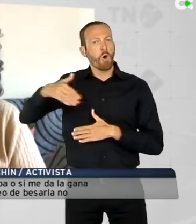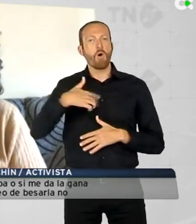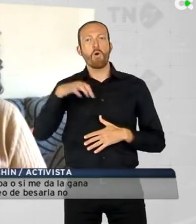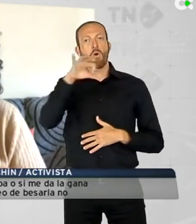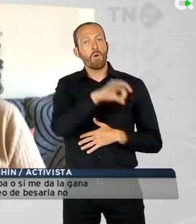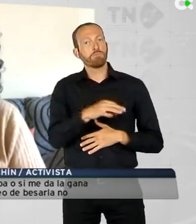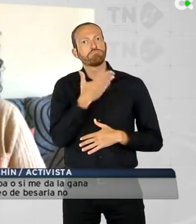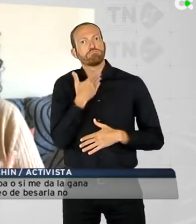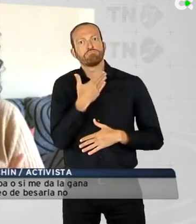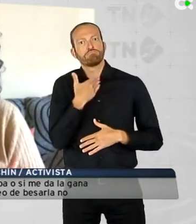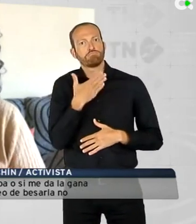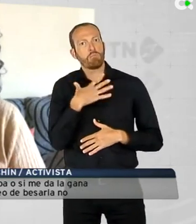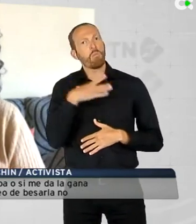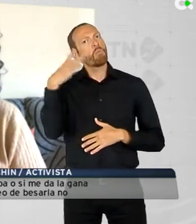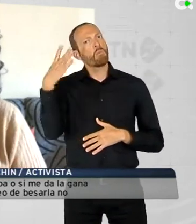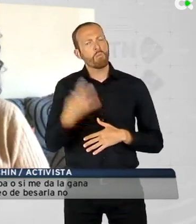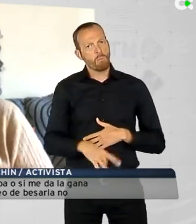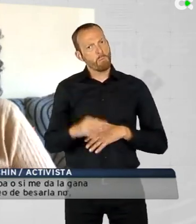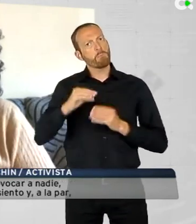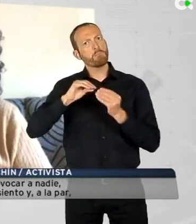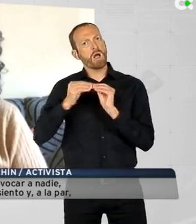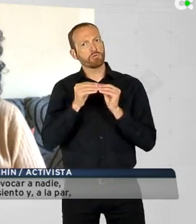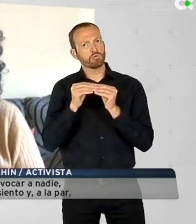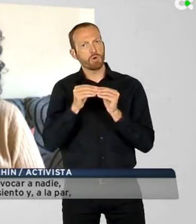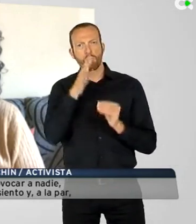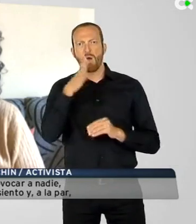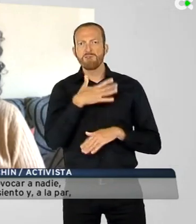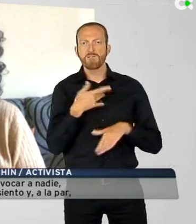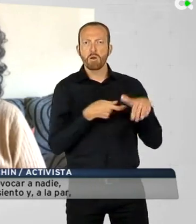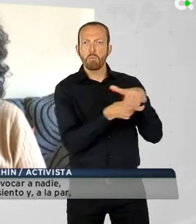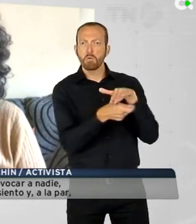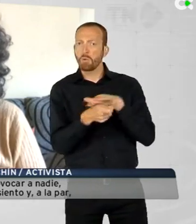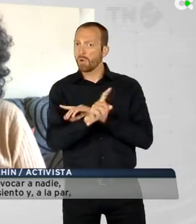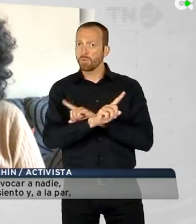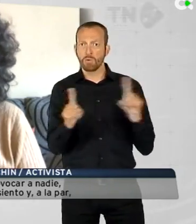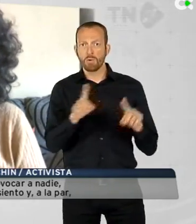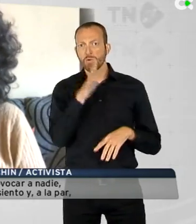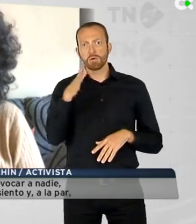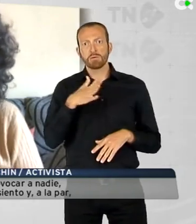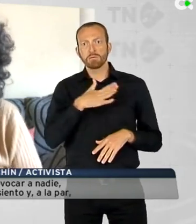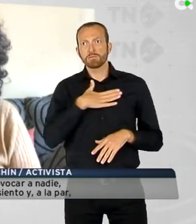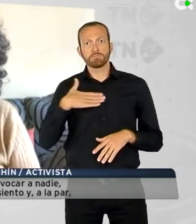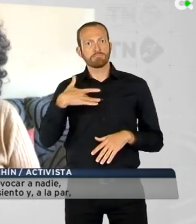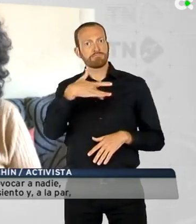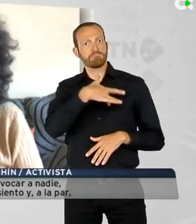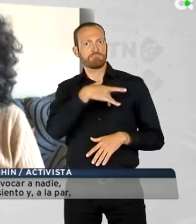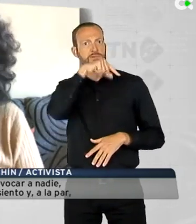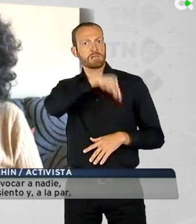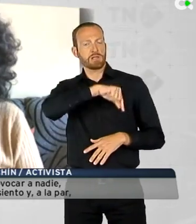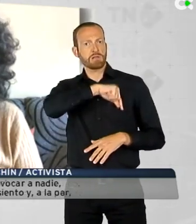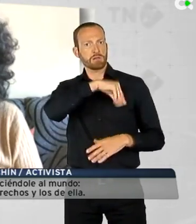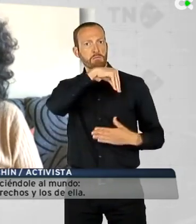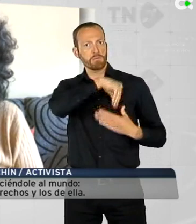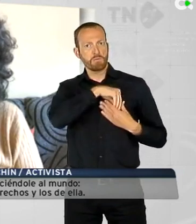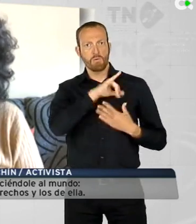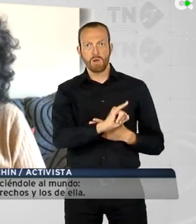me da la gana, siento deseo de besar, no es para provocar a nadie, es porque lo siento. Y a la